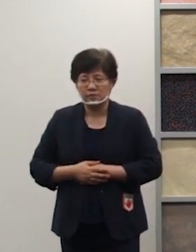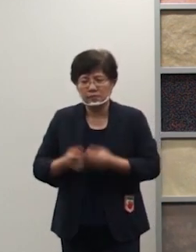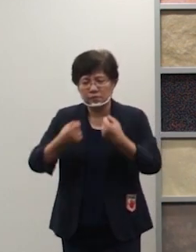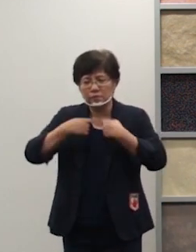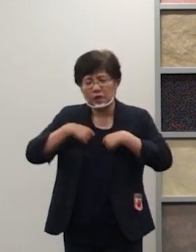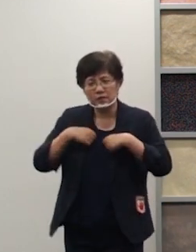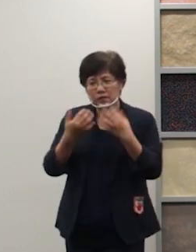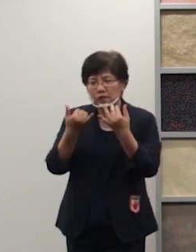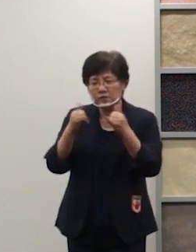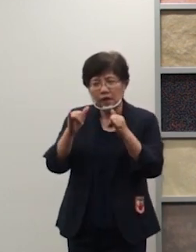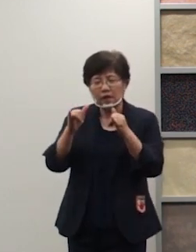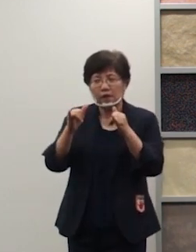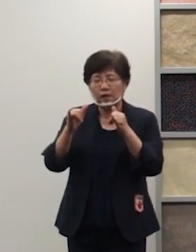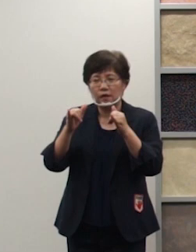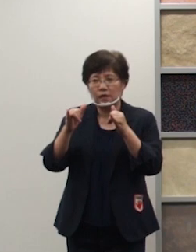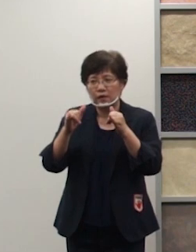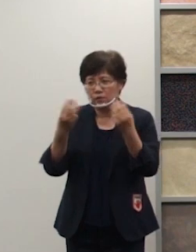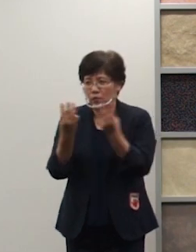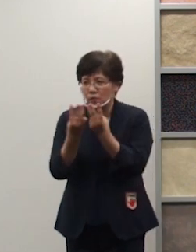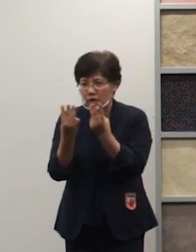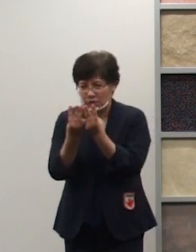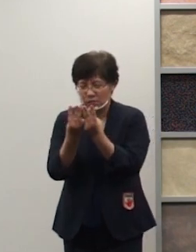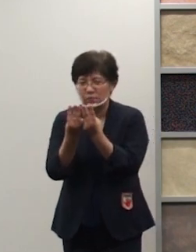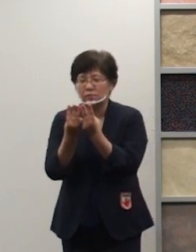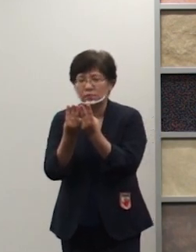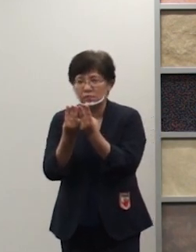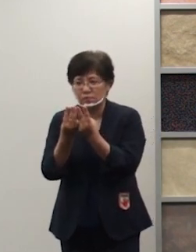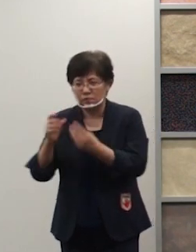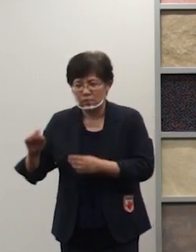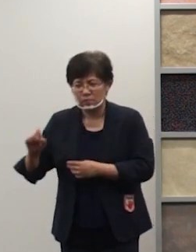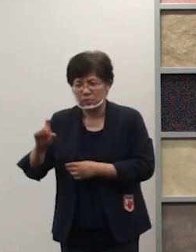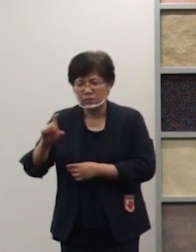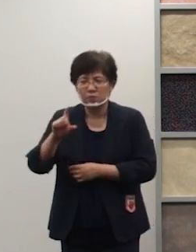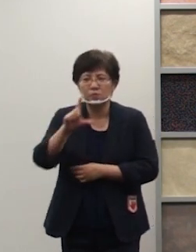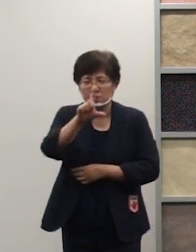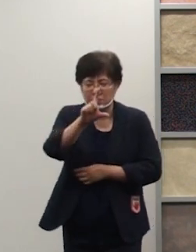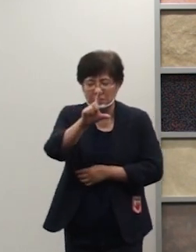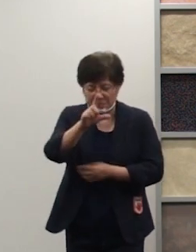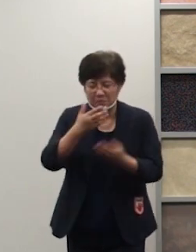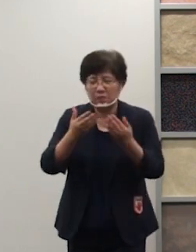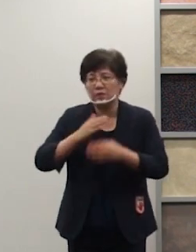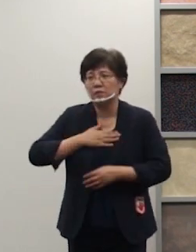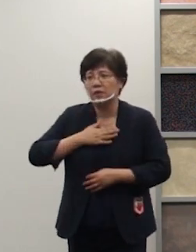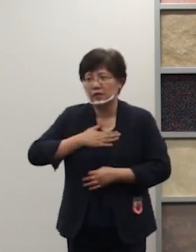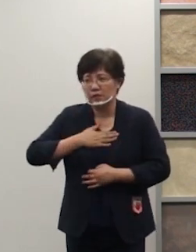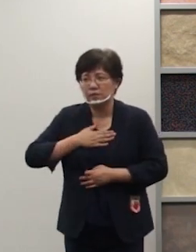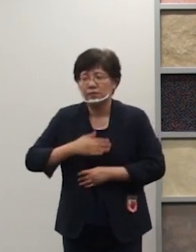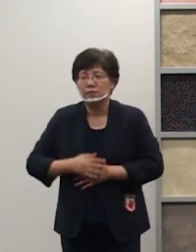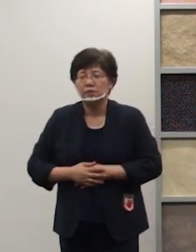感染された方の数というものはですね、増加しているわけでありまして、